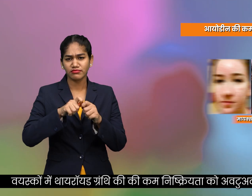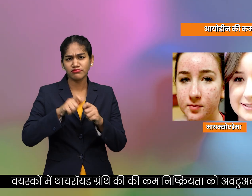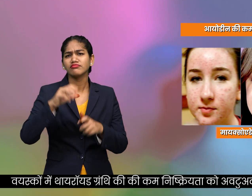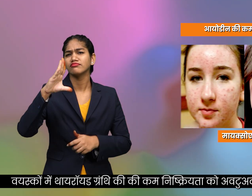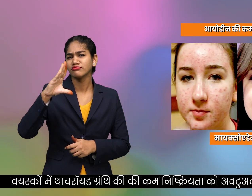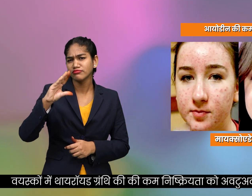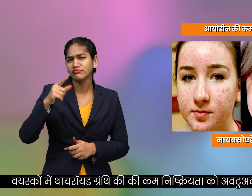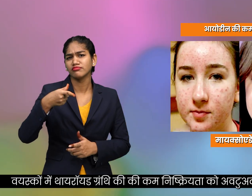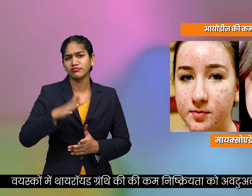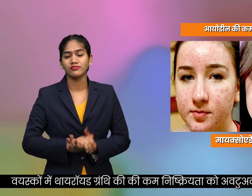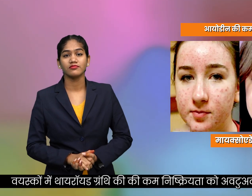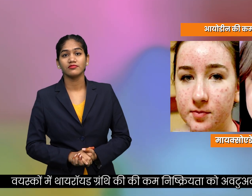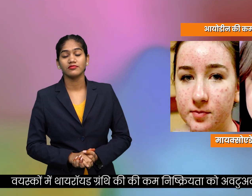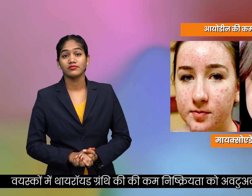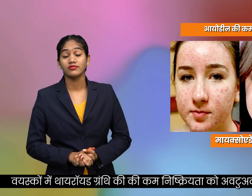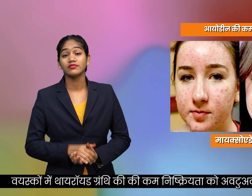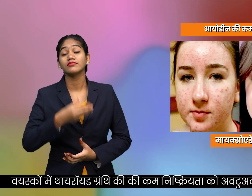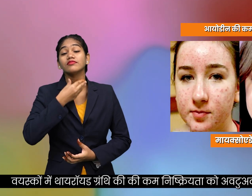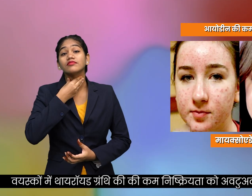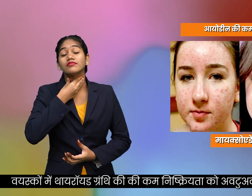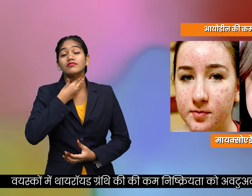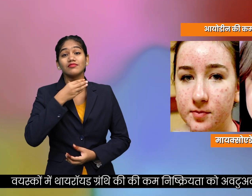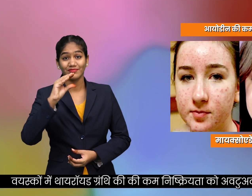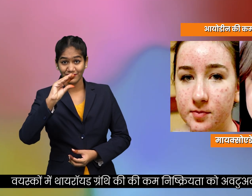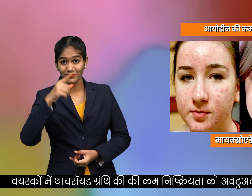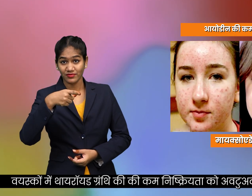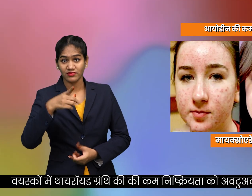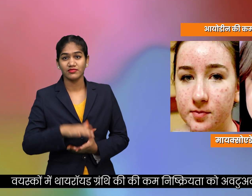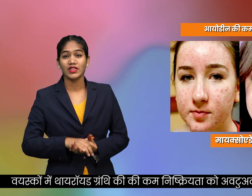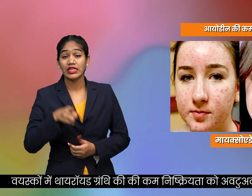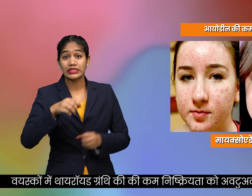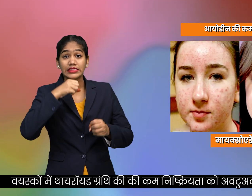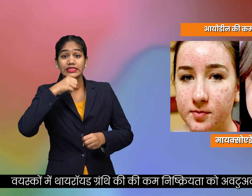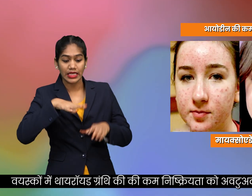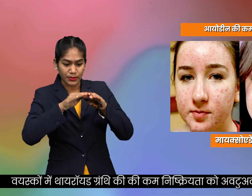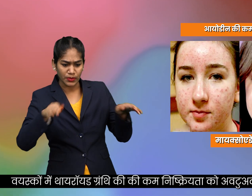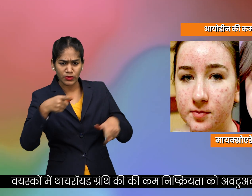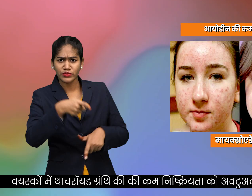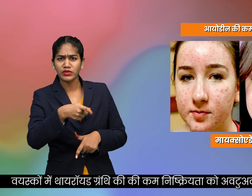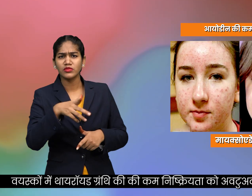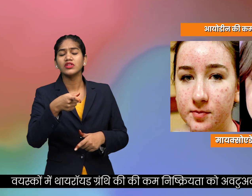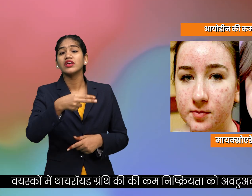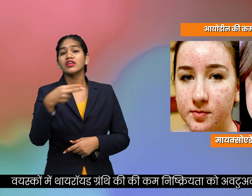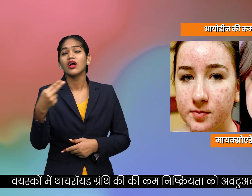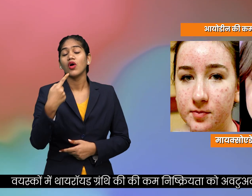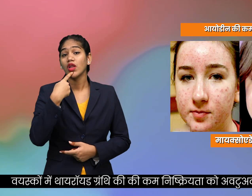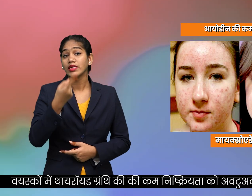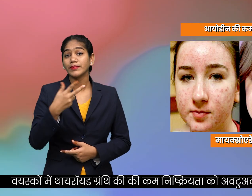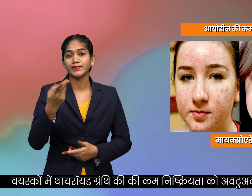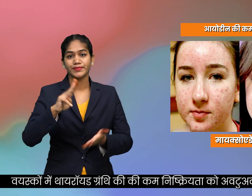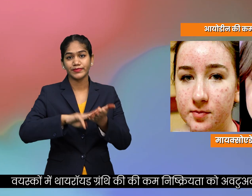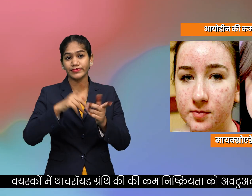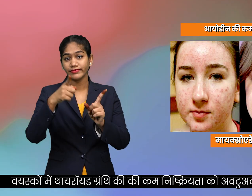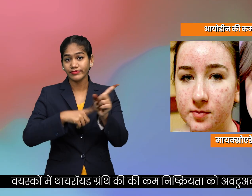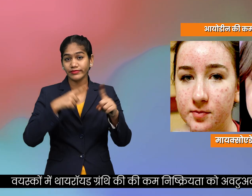वयस्कों में थायराइड ग्रंथि की कमी निष्क्रियता को अवटु